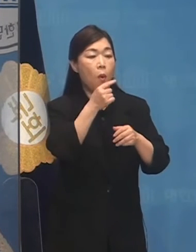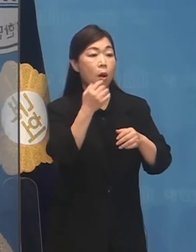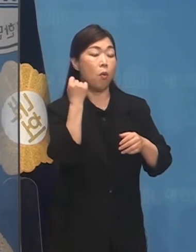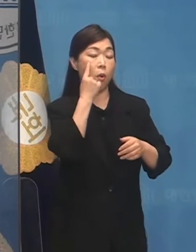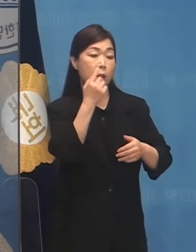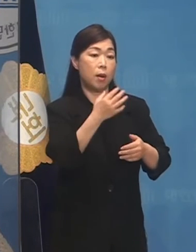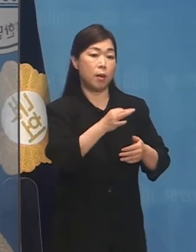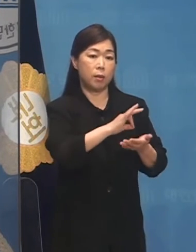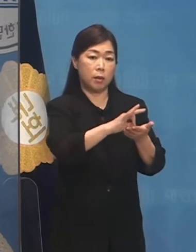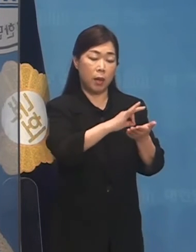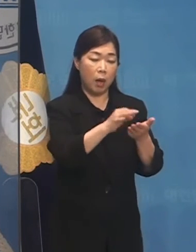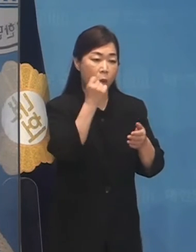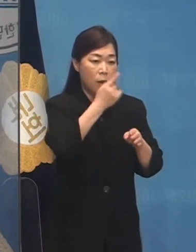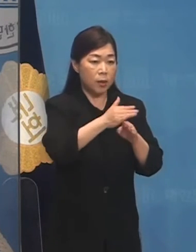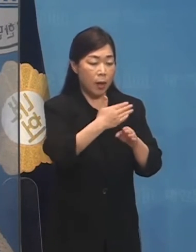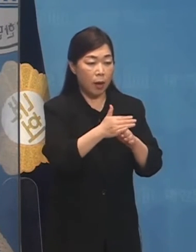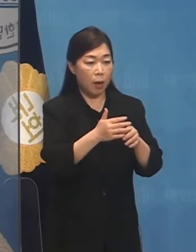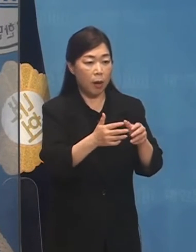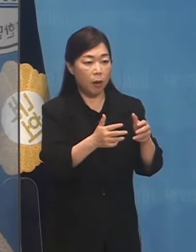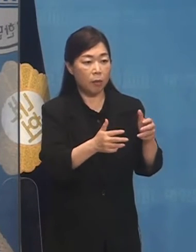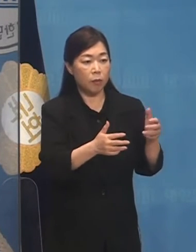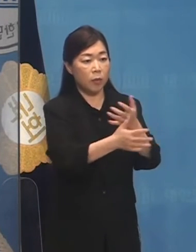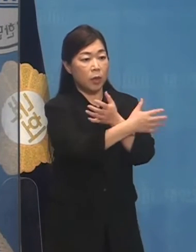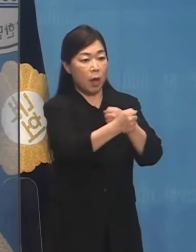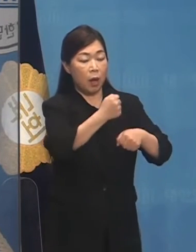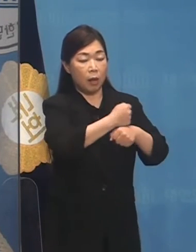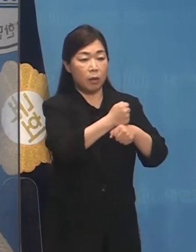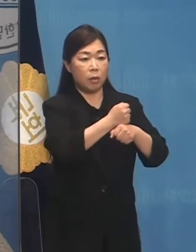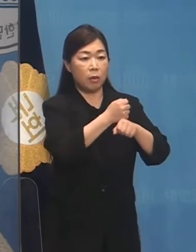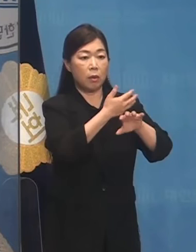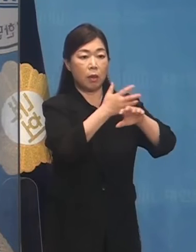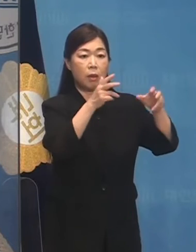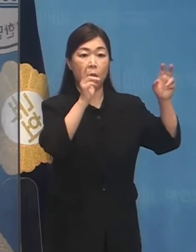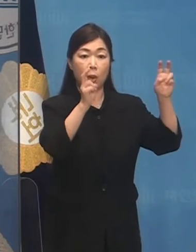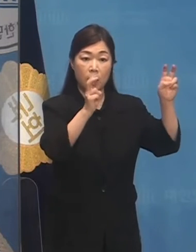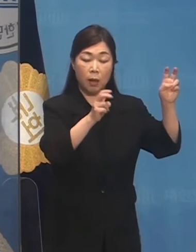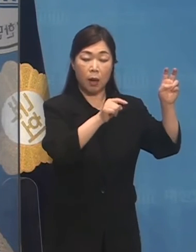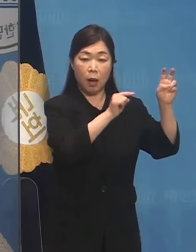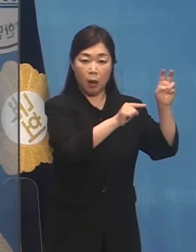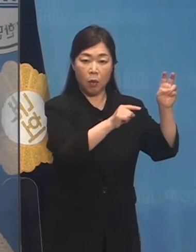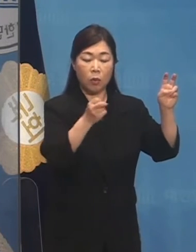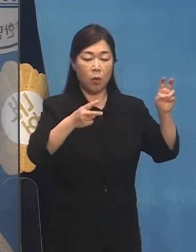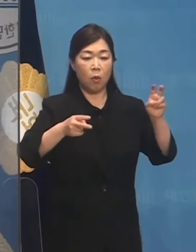월세 임차를 한 외국계 회사하고